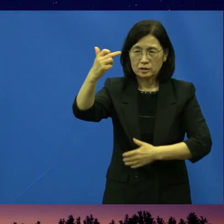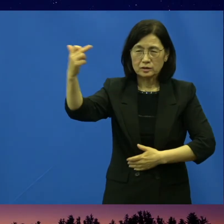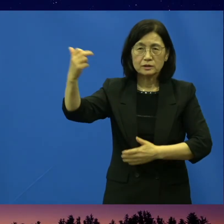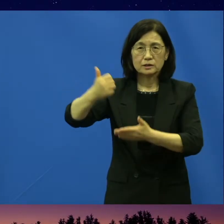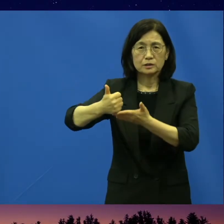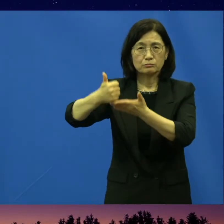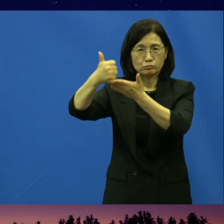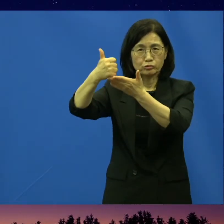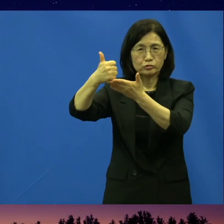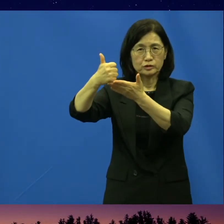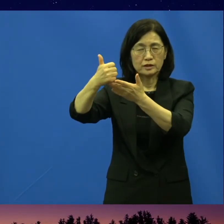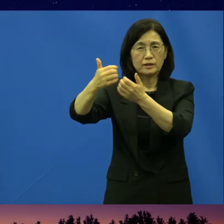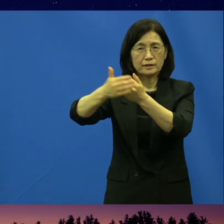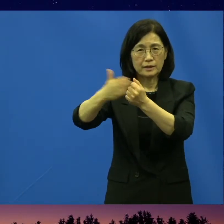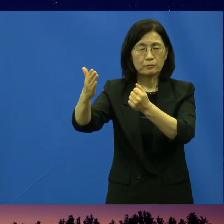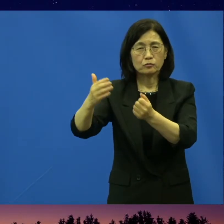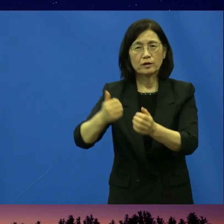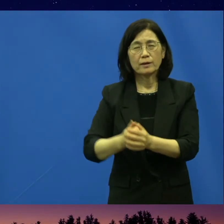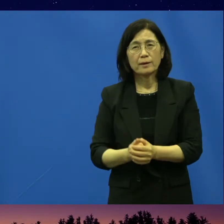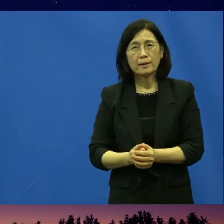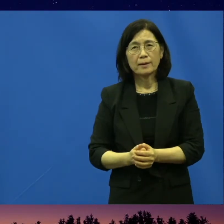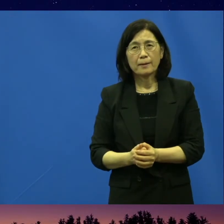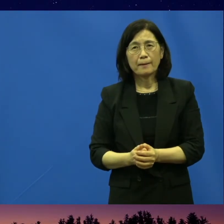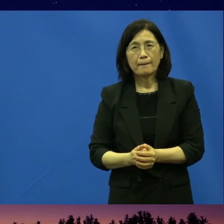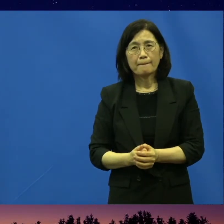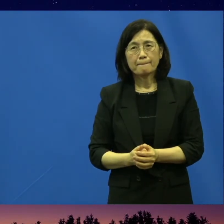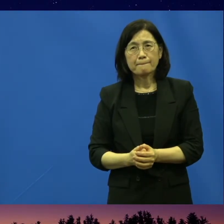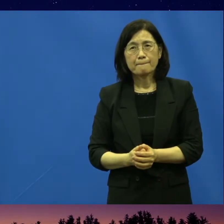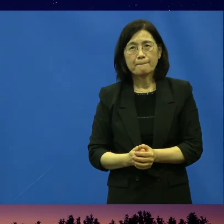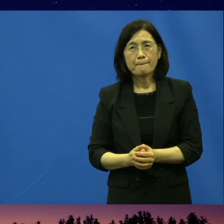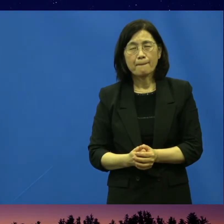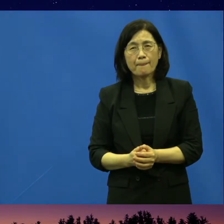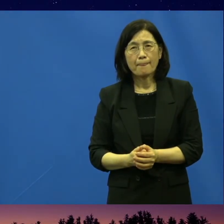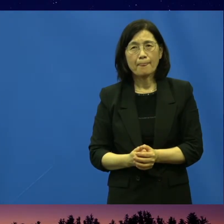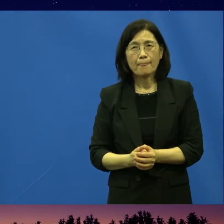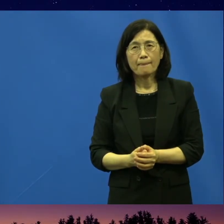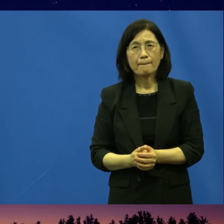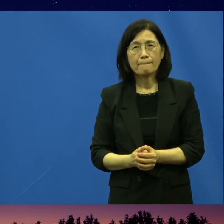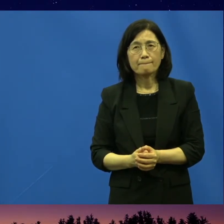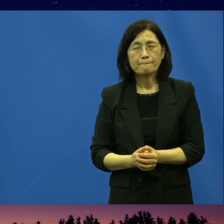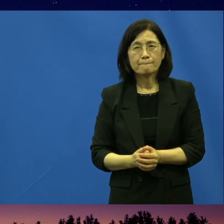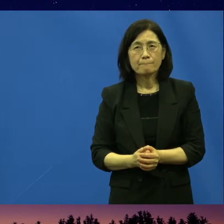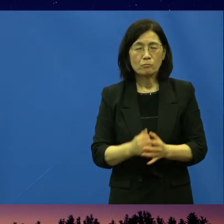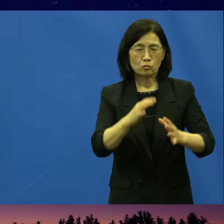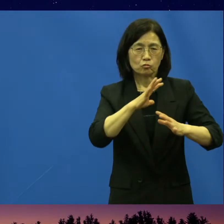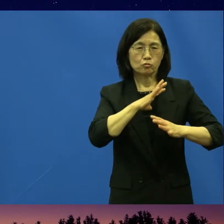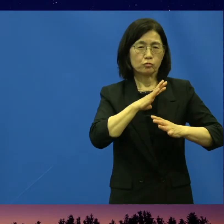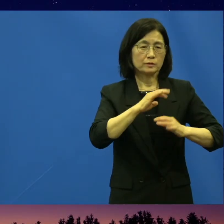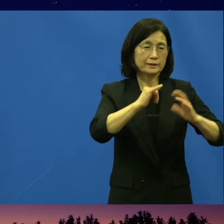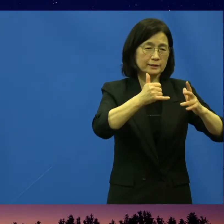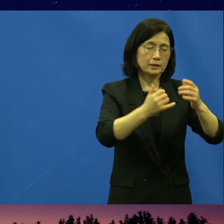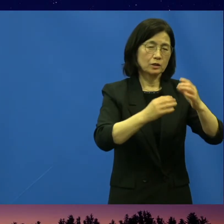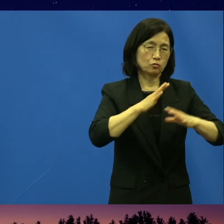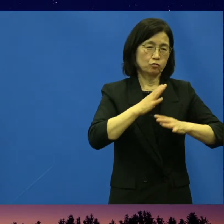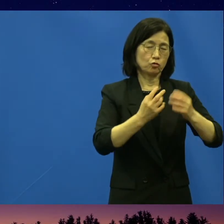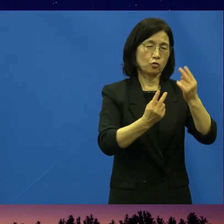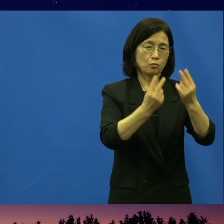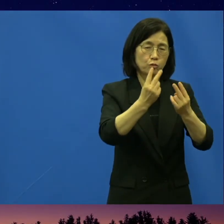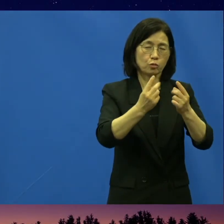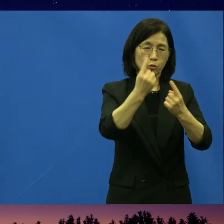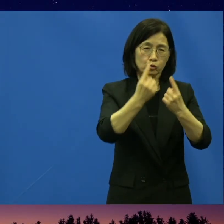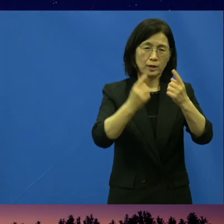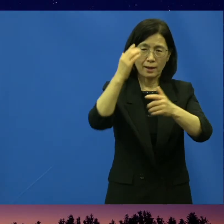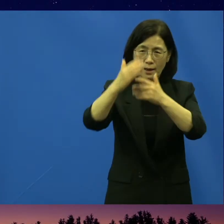두려움은 훨씬 더 우리의 삶에 그 두려움보다 하나님이 더 실제라는 사실을 믿고 두려움에